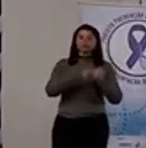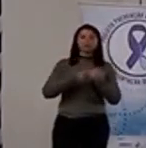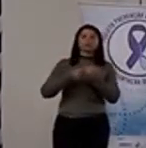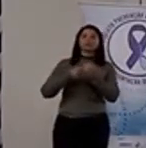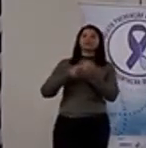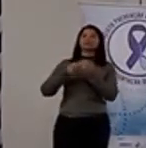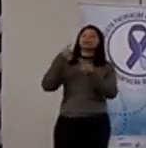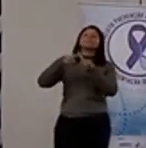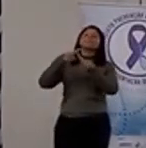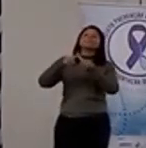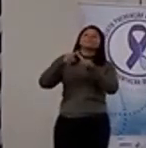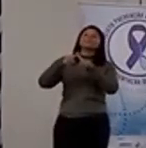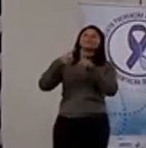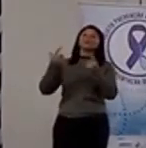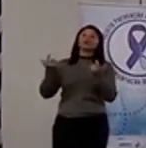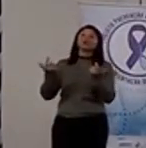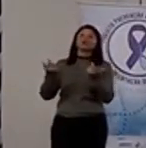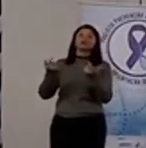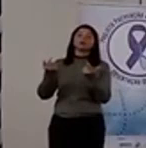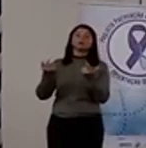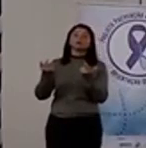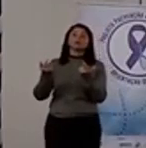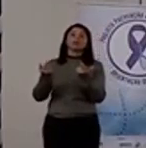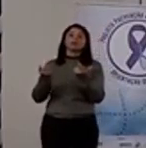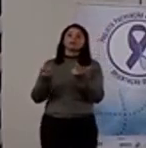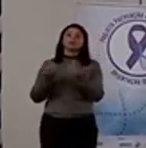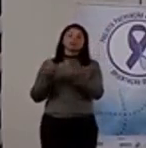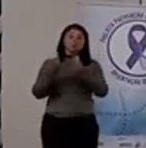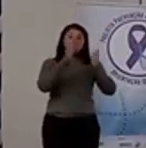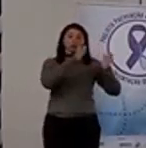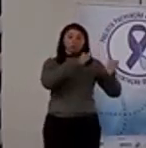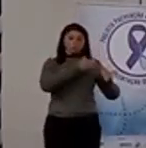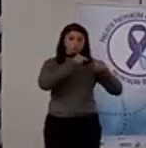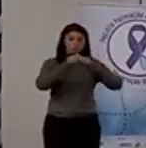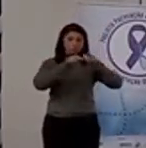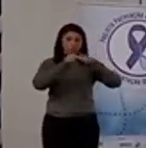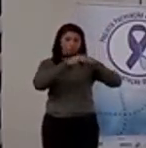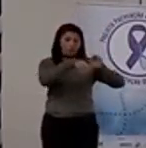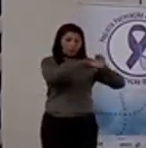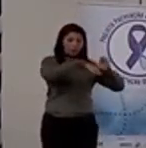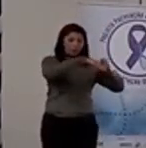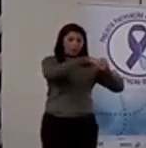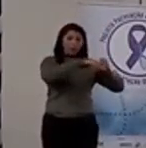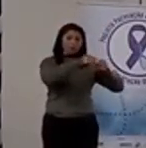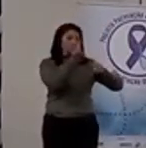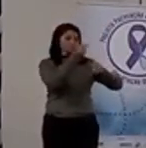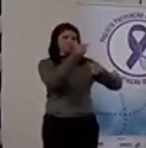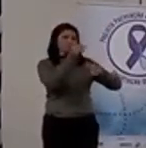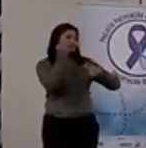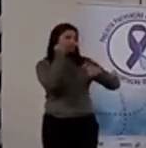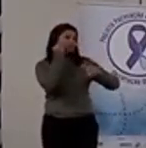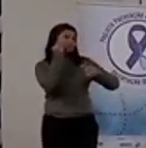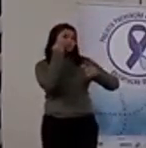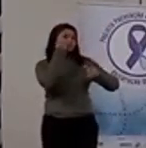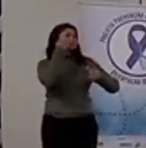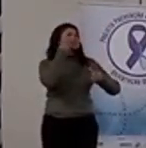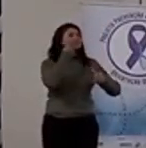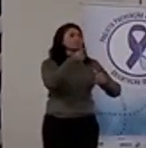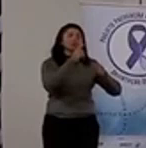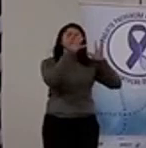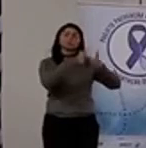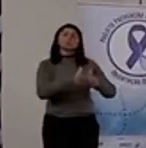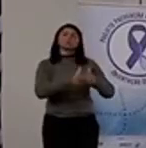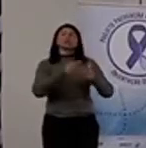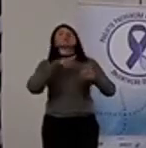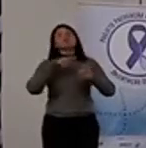realmente, assim, quando você trabalha desse lado que a gente trabalha, você sabe que não há um teste capaz de prever tudo. Existem alguns testes que são capazes de